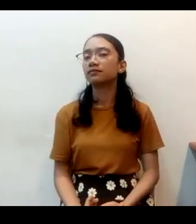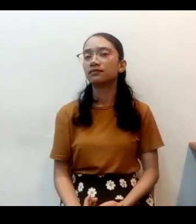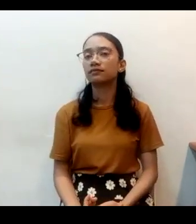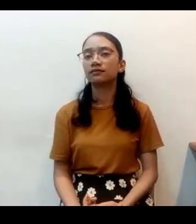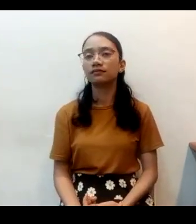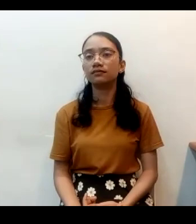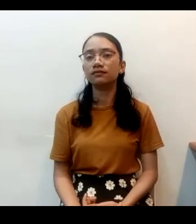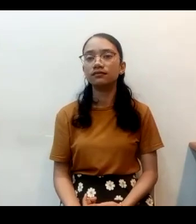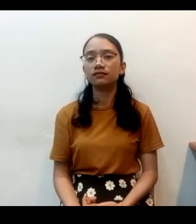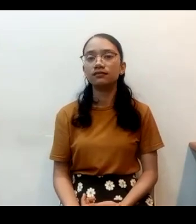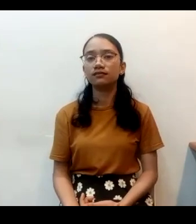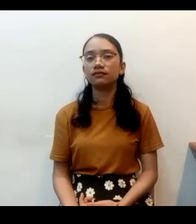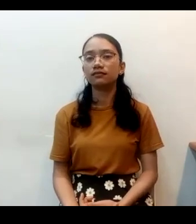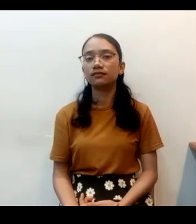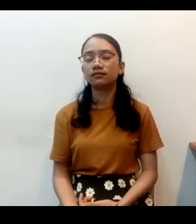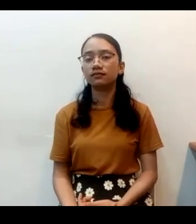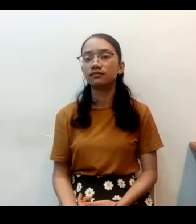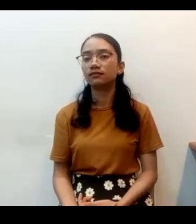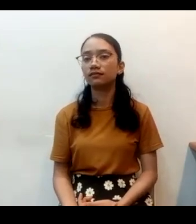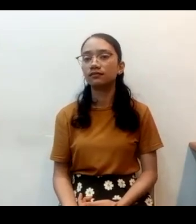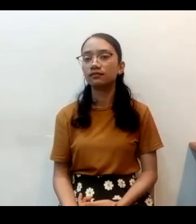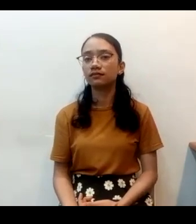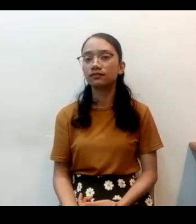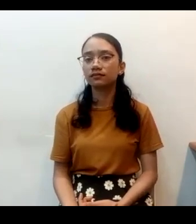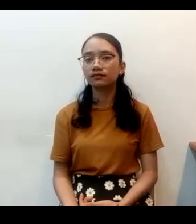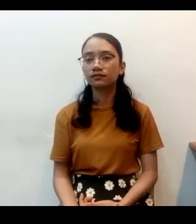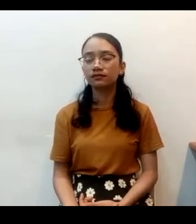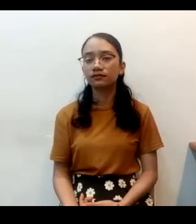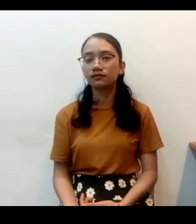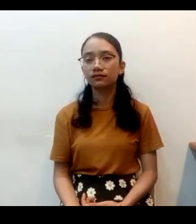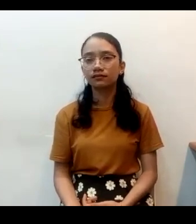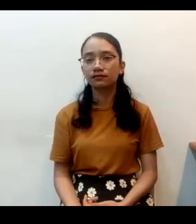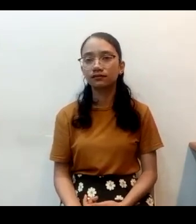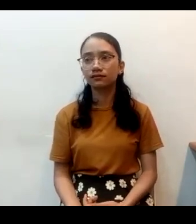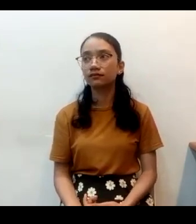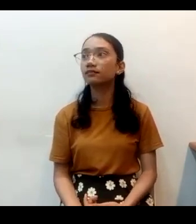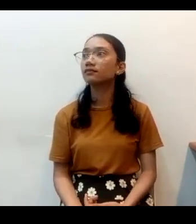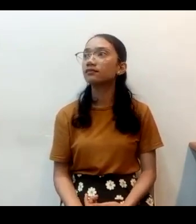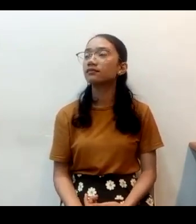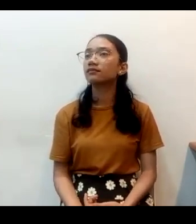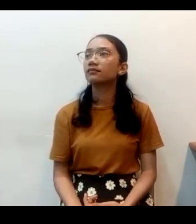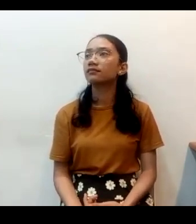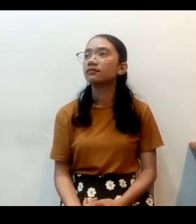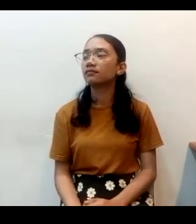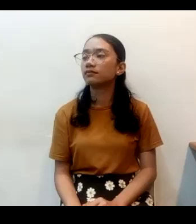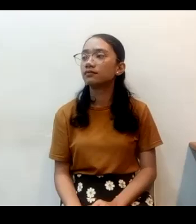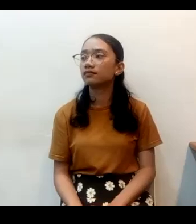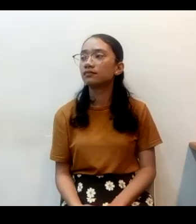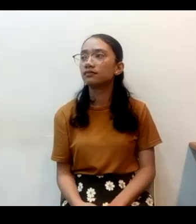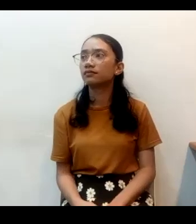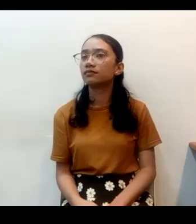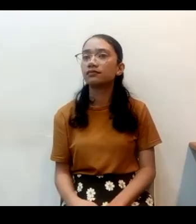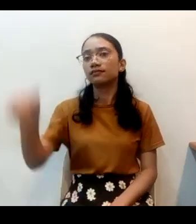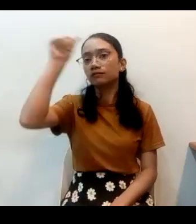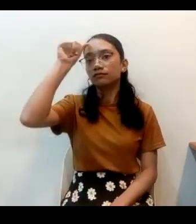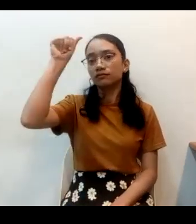ka ng tinapay hanggang ikaw ay bumalik sa lupa. Sapagkat diyan ka kinuha, ikaw ay alabok at sa alabok ka babalik. Adam is